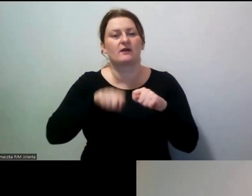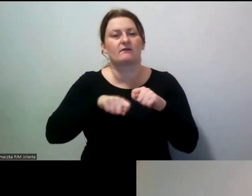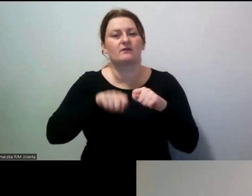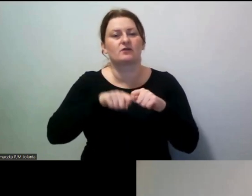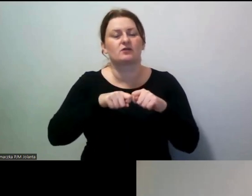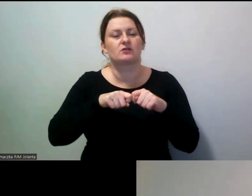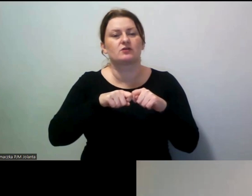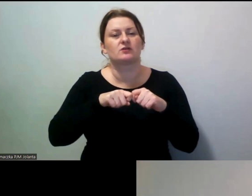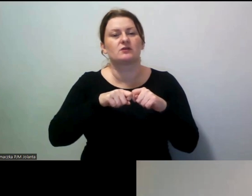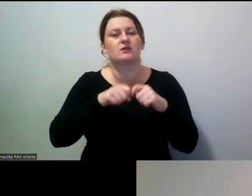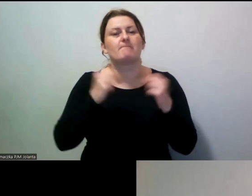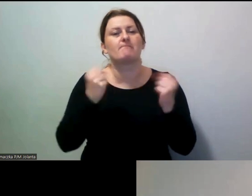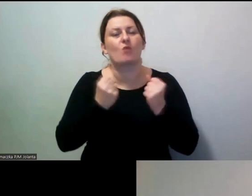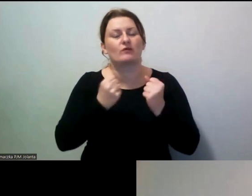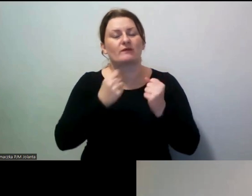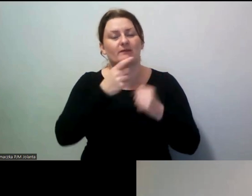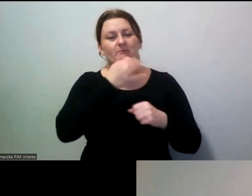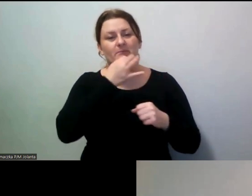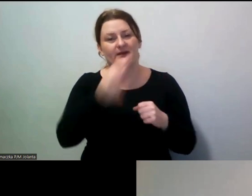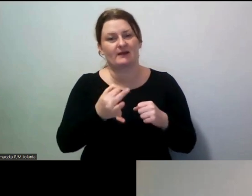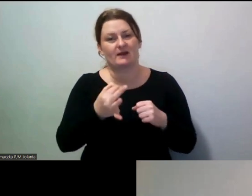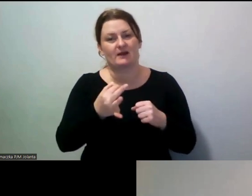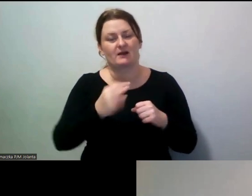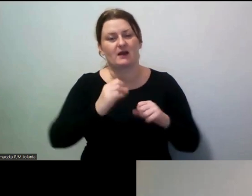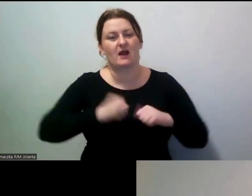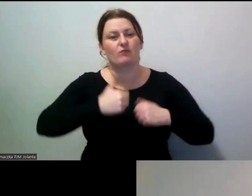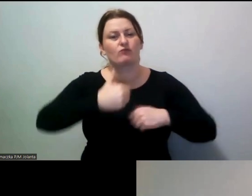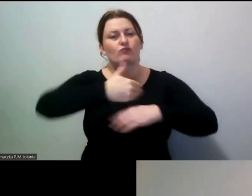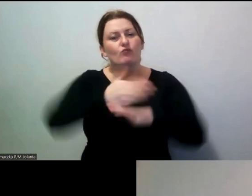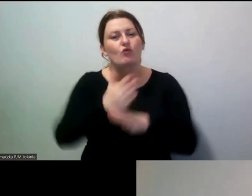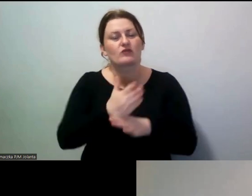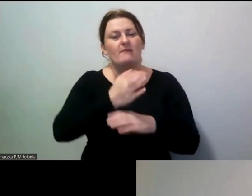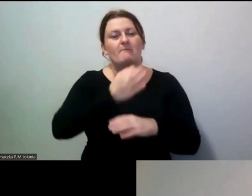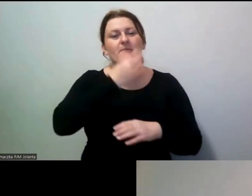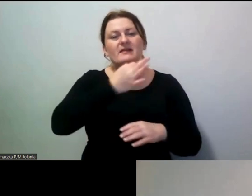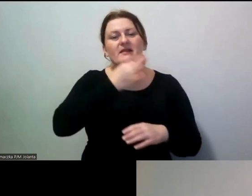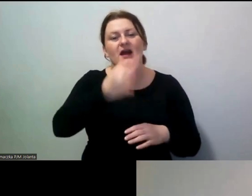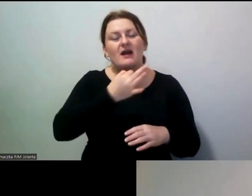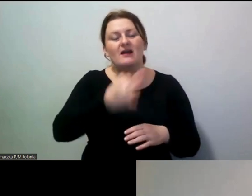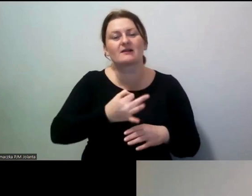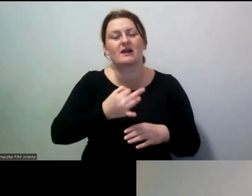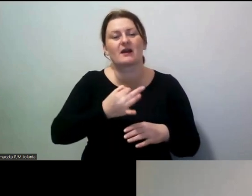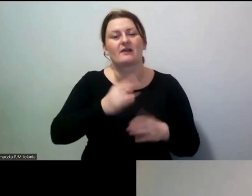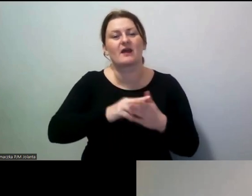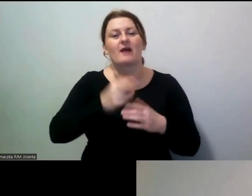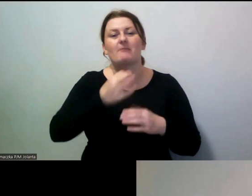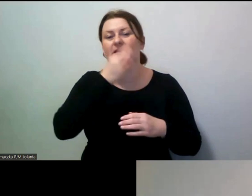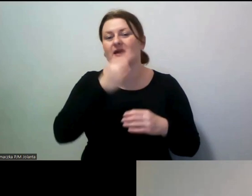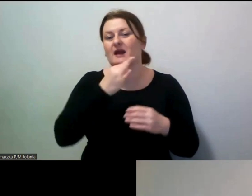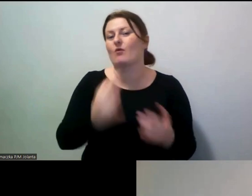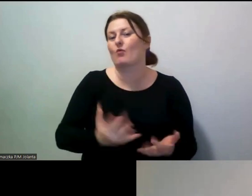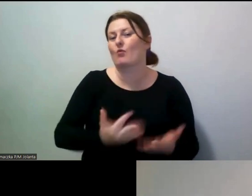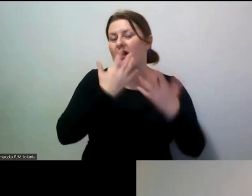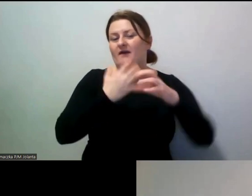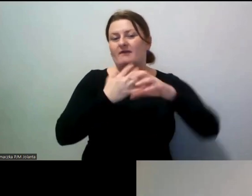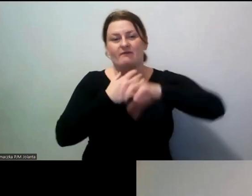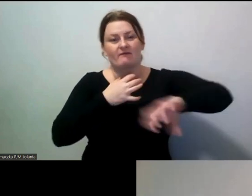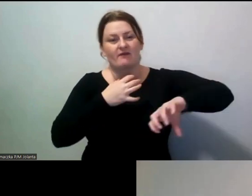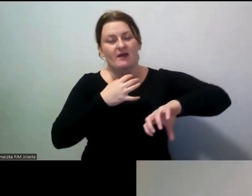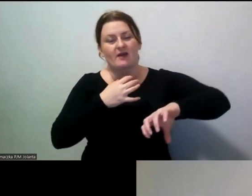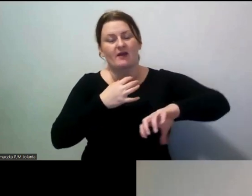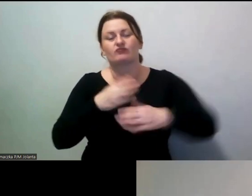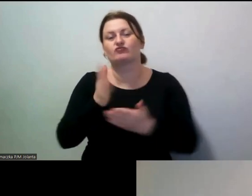moc tych pytań, żeby podzielić te wszystkie pytania, które zostały, na pytania łatwe, pytania